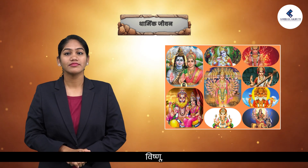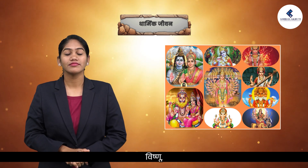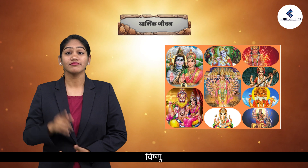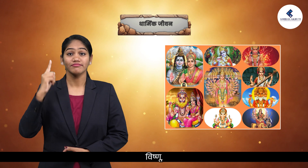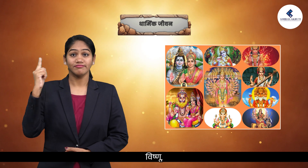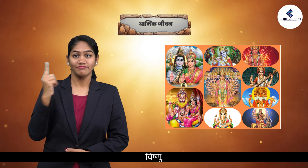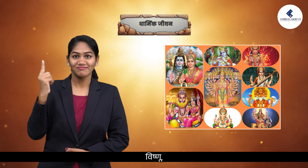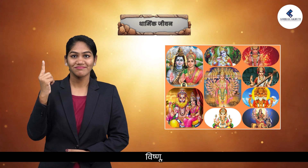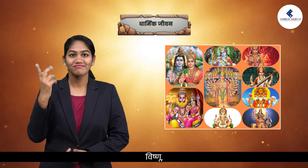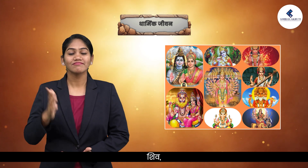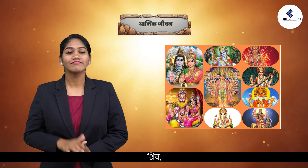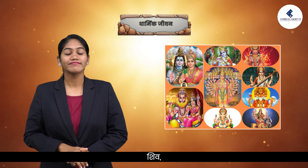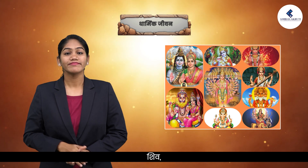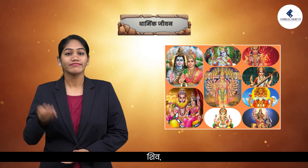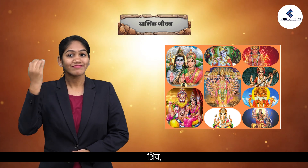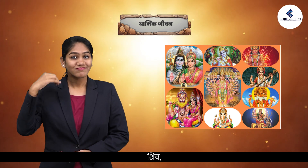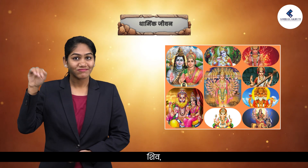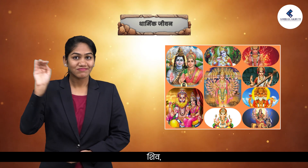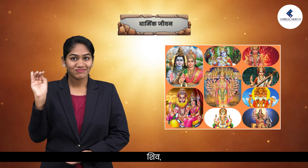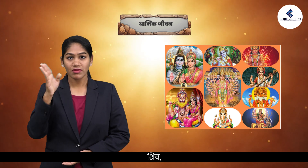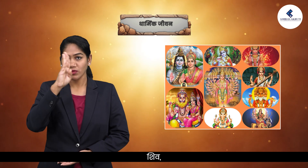विष्णू, शिव,